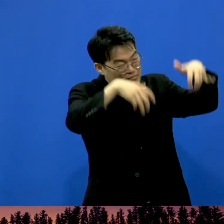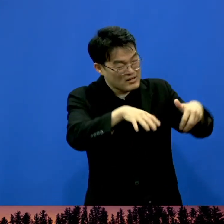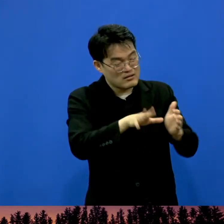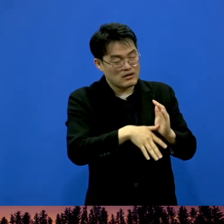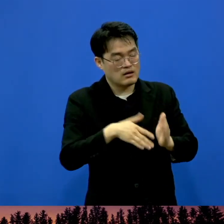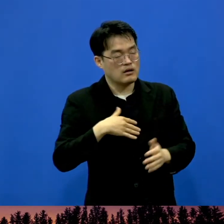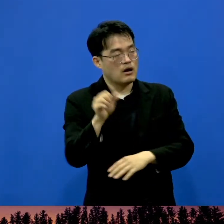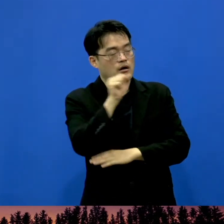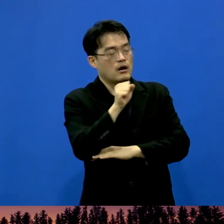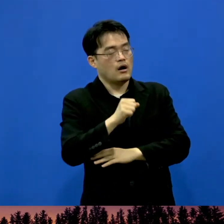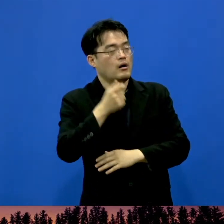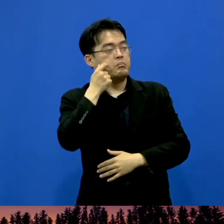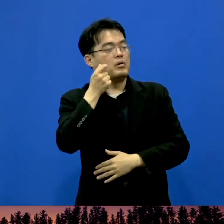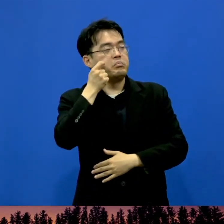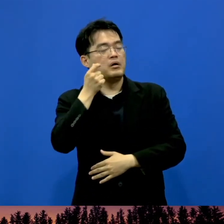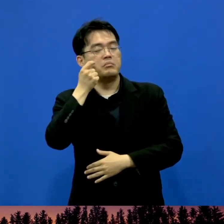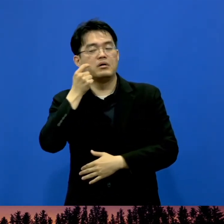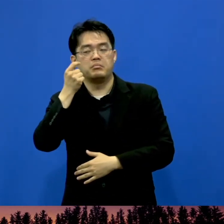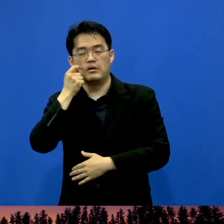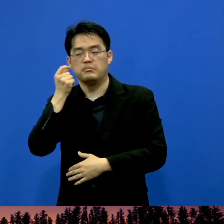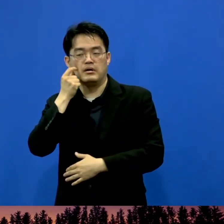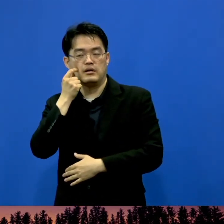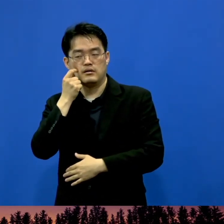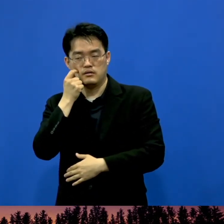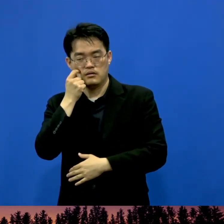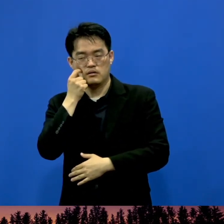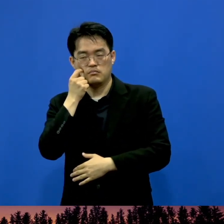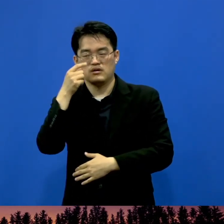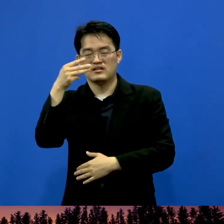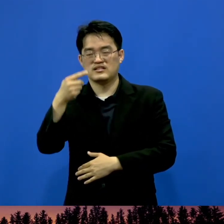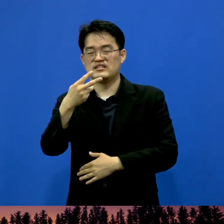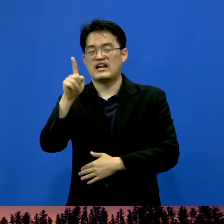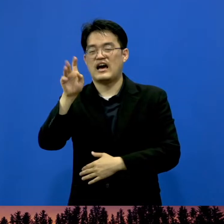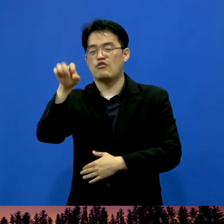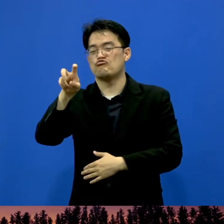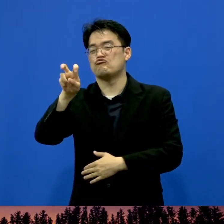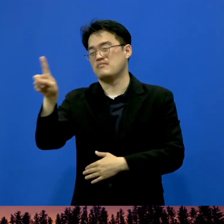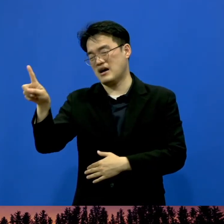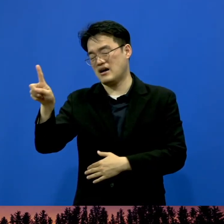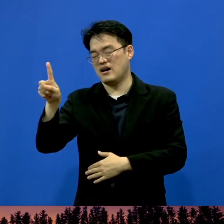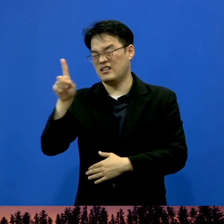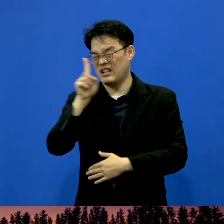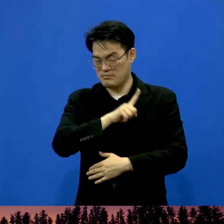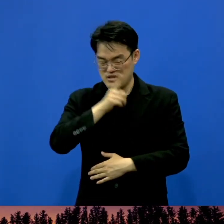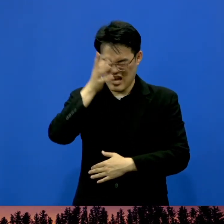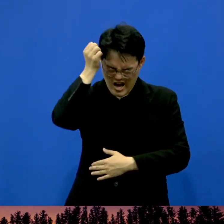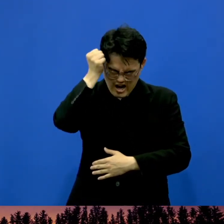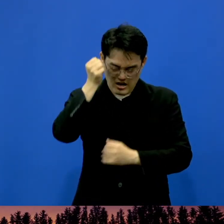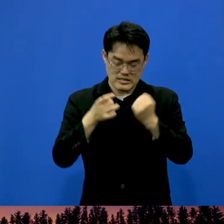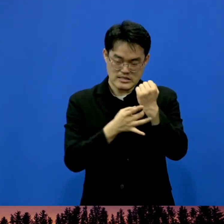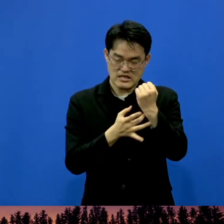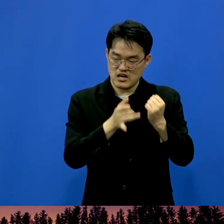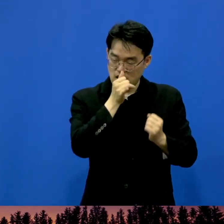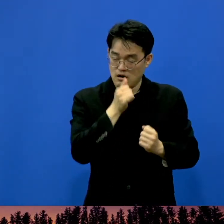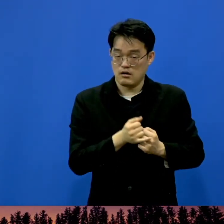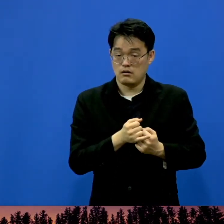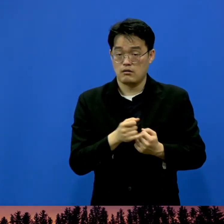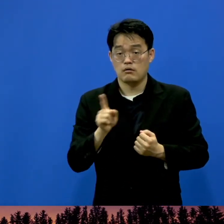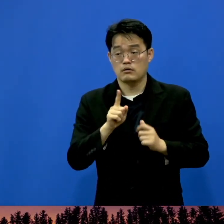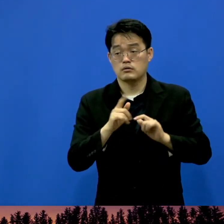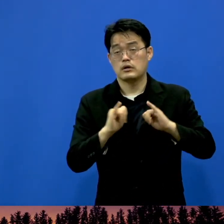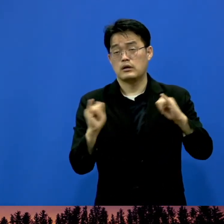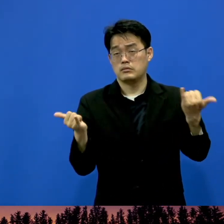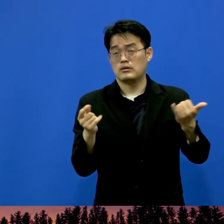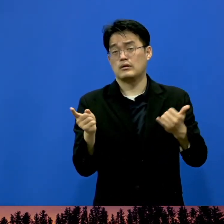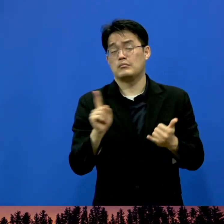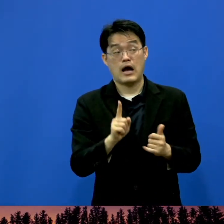운전을 못해요. 오늘도 차량 못 오시는 거예요. 어떤 사람은 평생 못해요. 한 번의 그 실패의 경험이 깊이